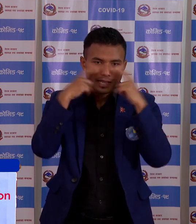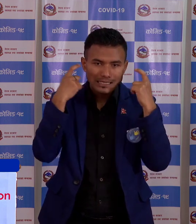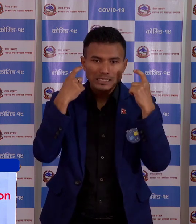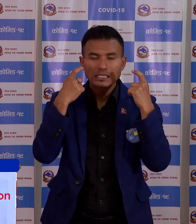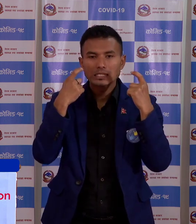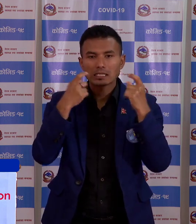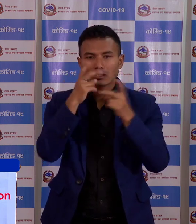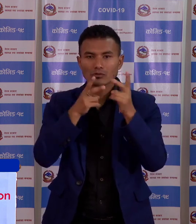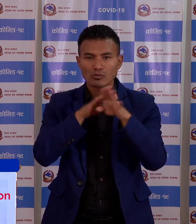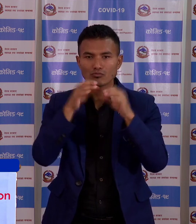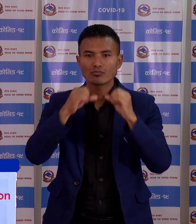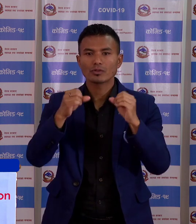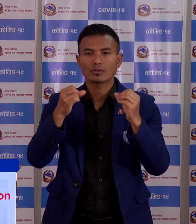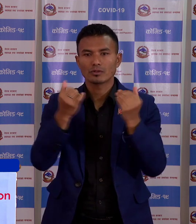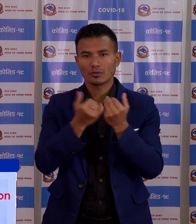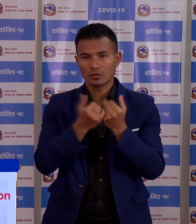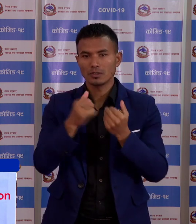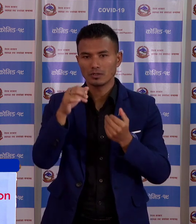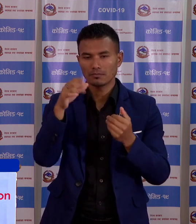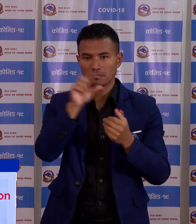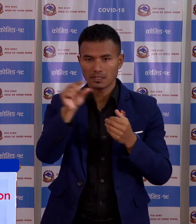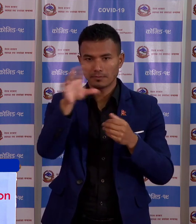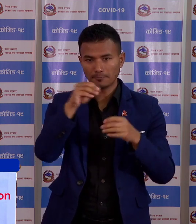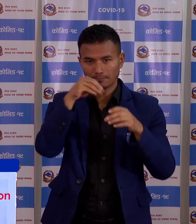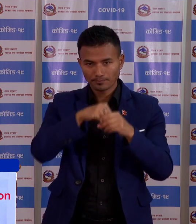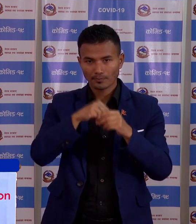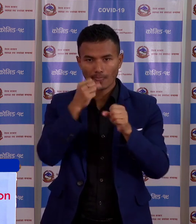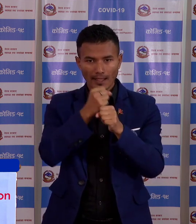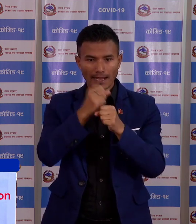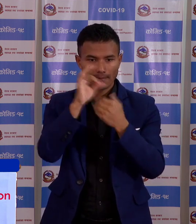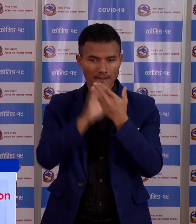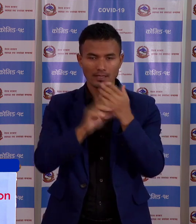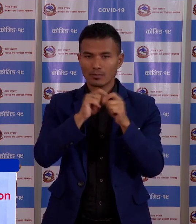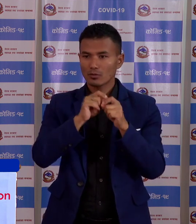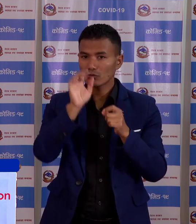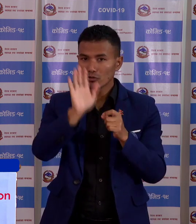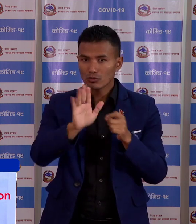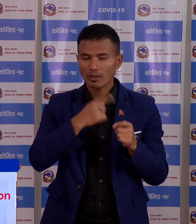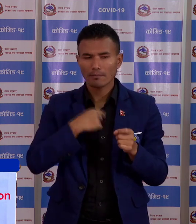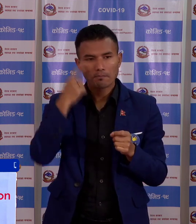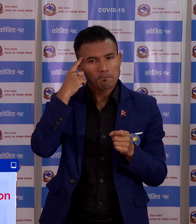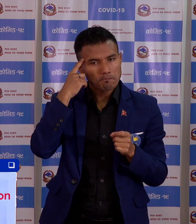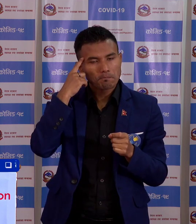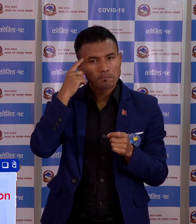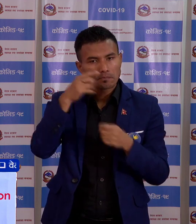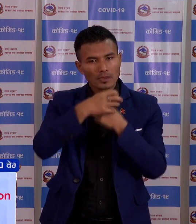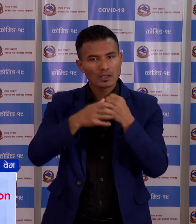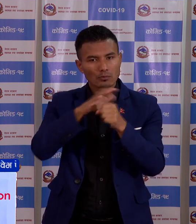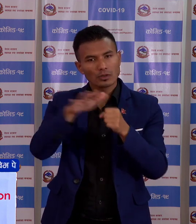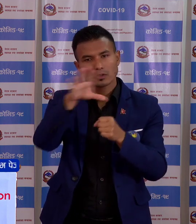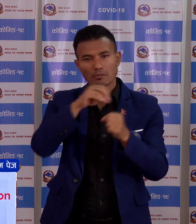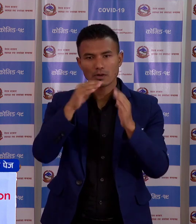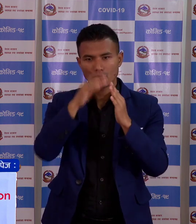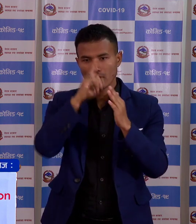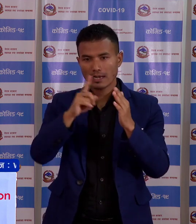लगायत का कुरा हरू प्रयोक गरने कुरा समेटे र एउटा कार्य विदी बने को छा अमेल लाक्सा Yamamera देश बर का